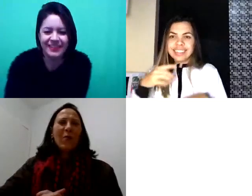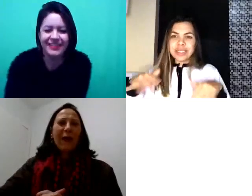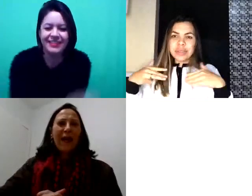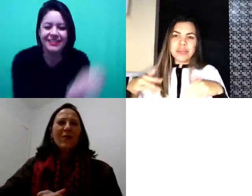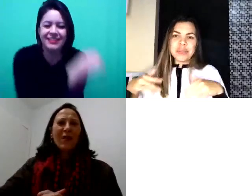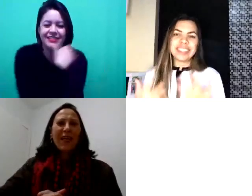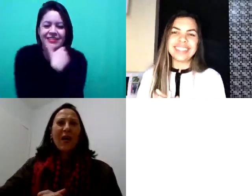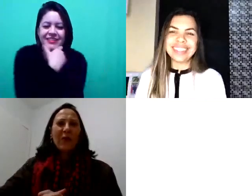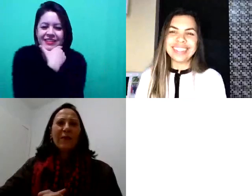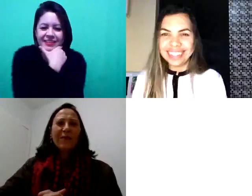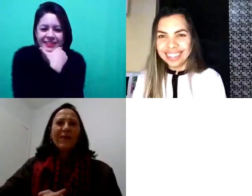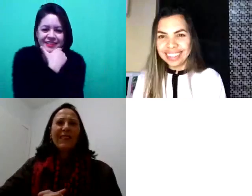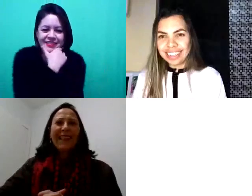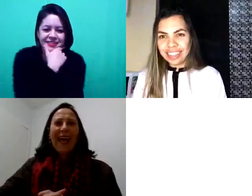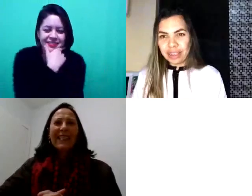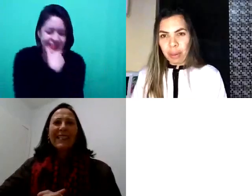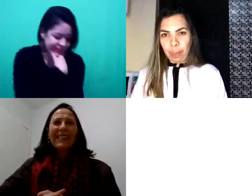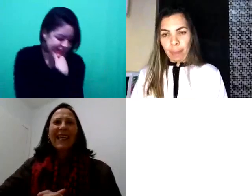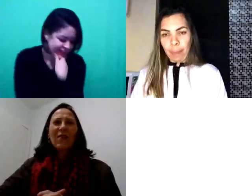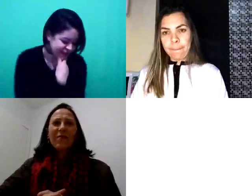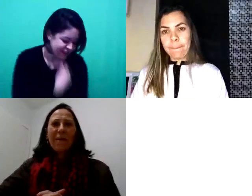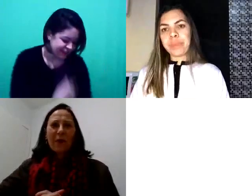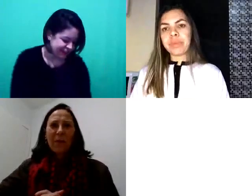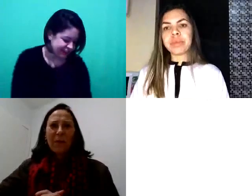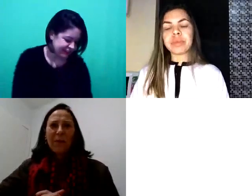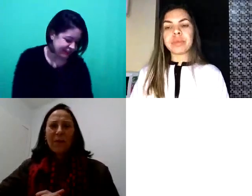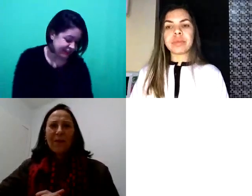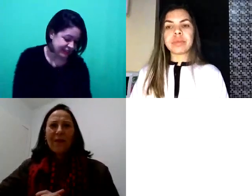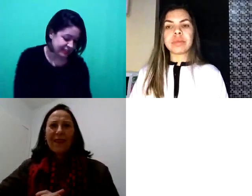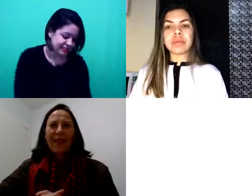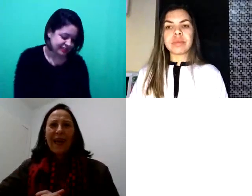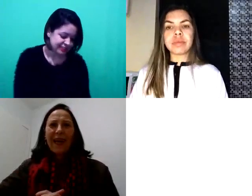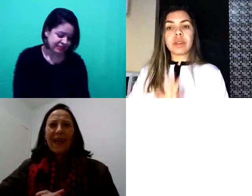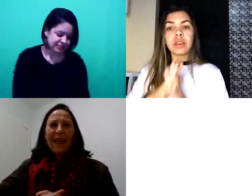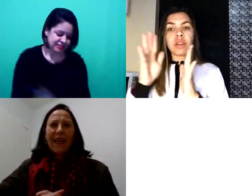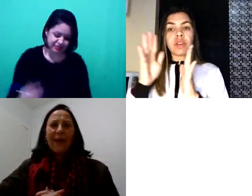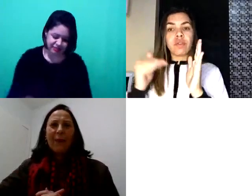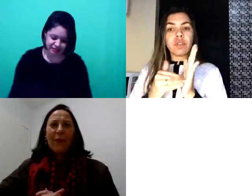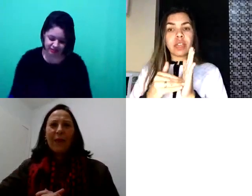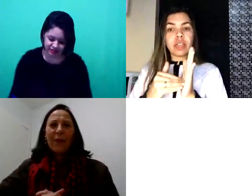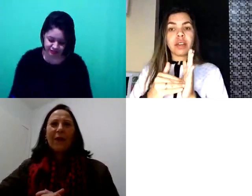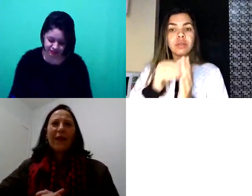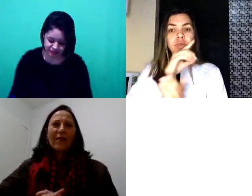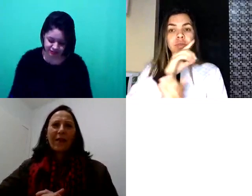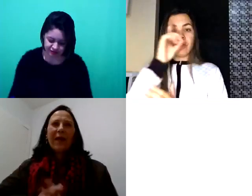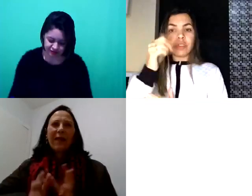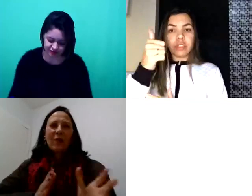Lucinei, é o prazo final, 10 de novembro, tá? Por quê? Porque nós também